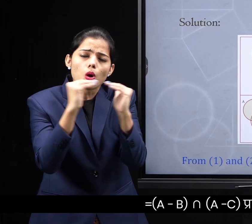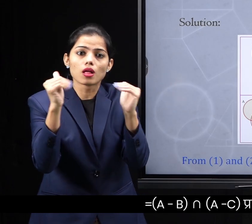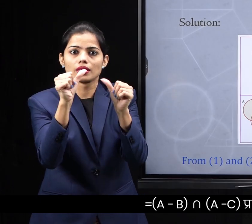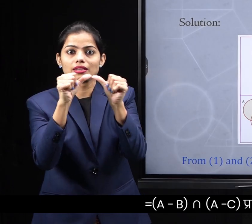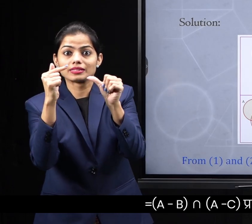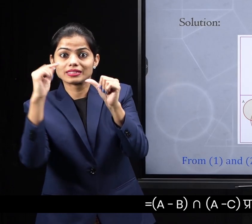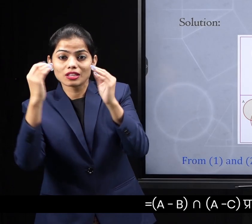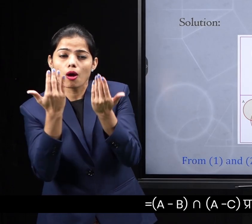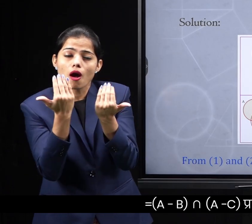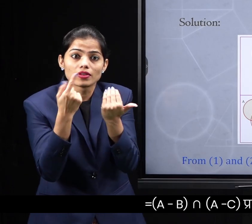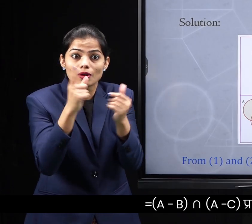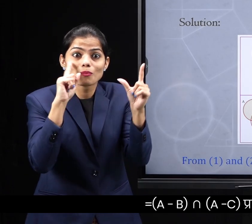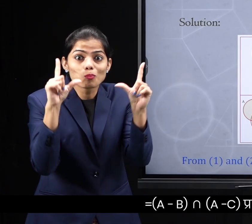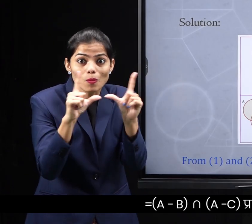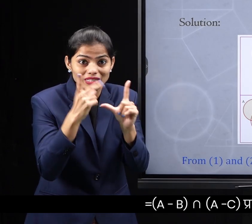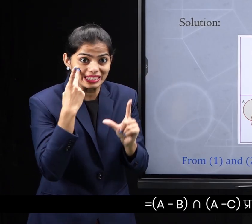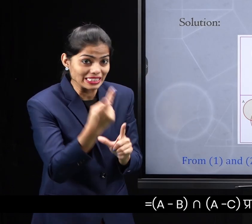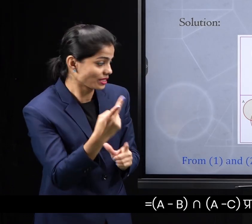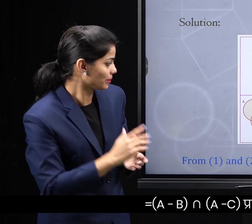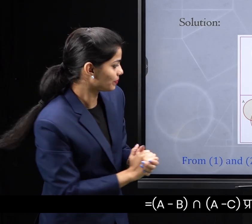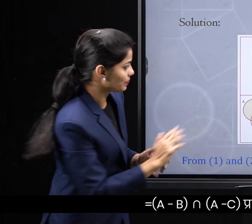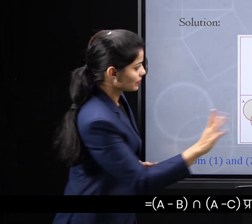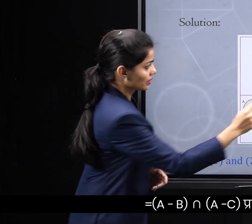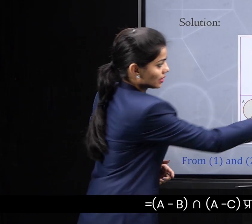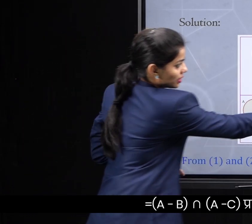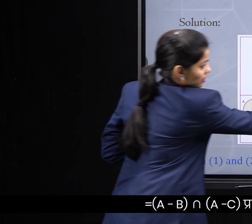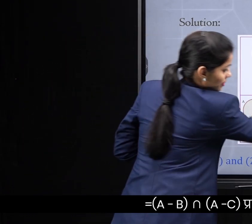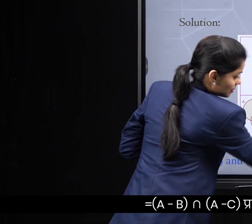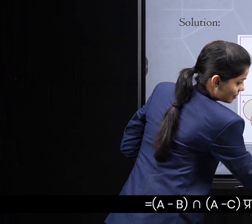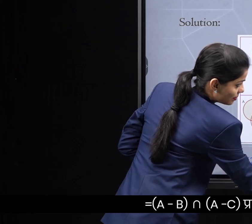C प्राप्त होता है, इसलिए यह सत्यापित है।